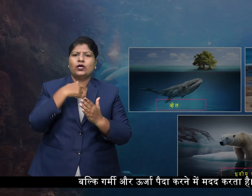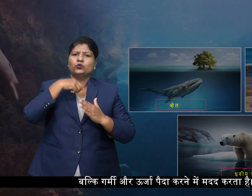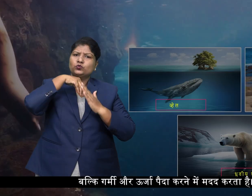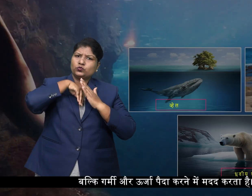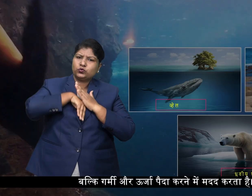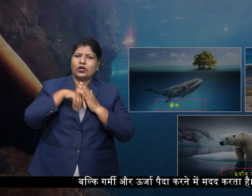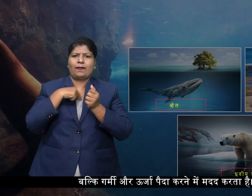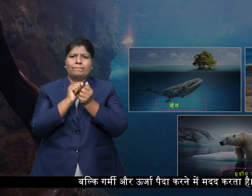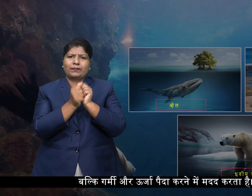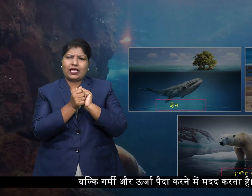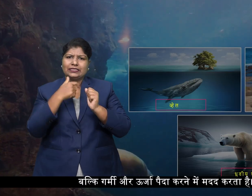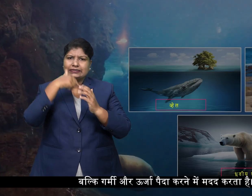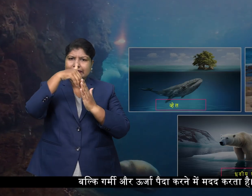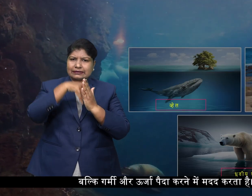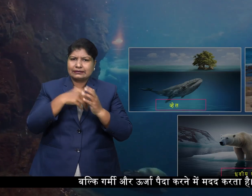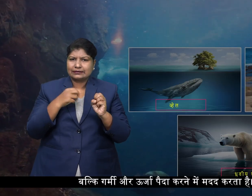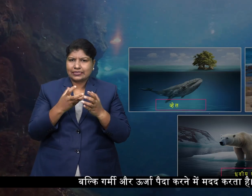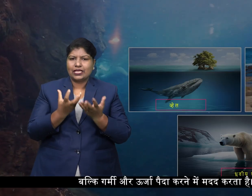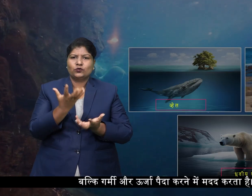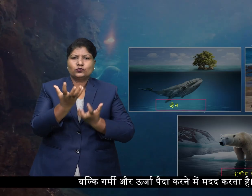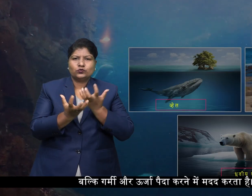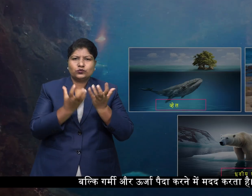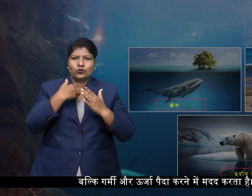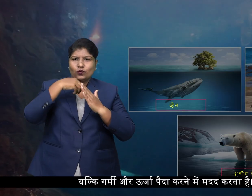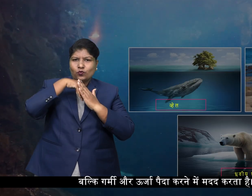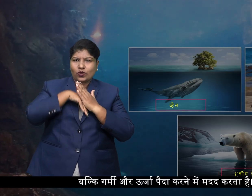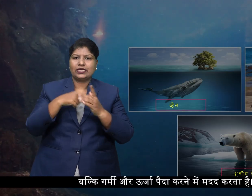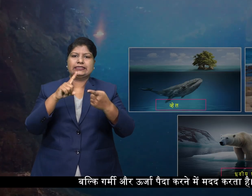बल्कि गर्मी और ऊर्जा पैदा करने में मदद करता है।